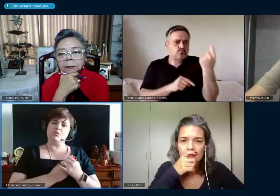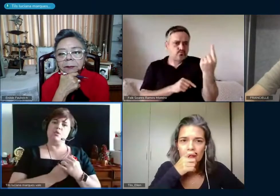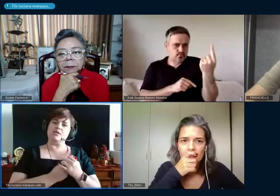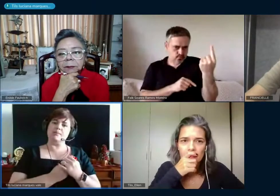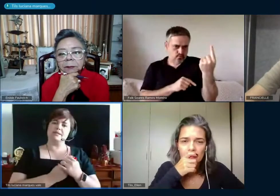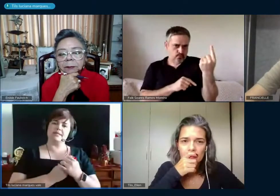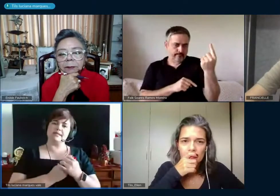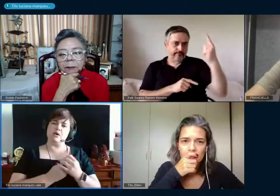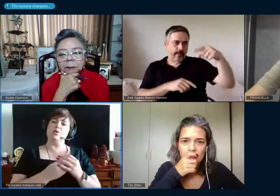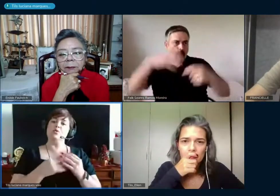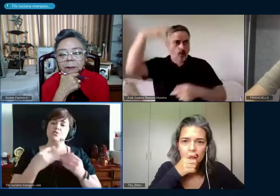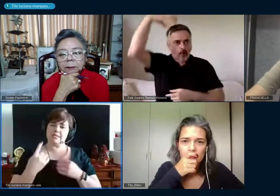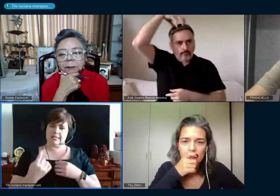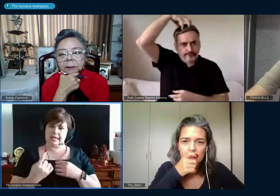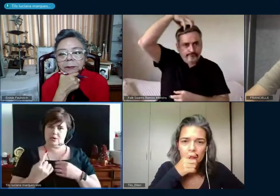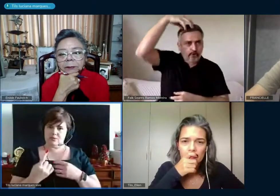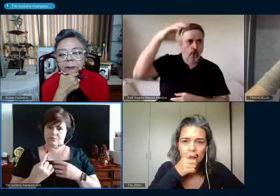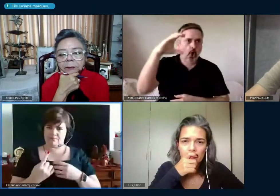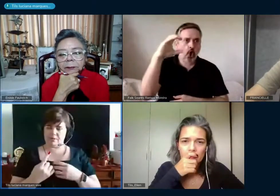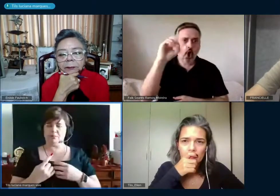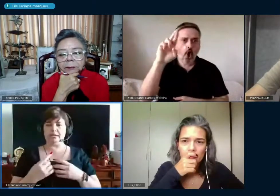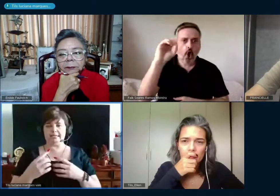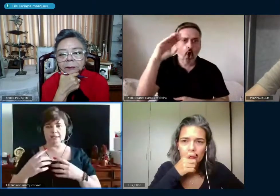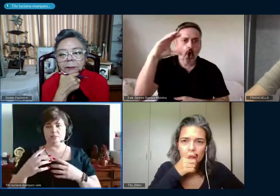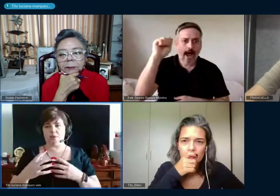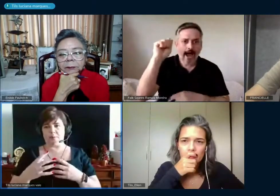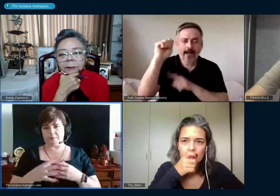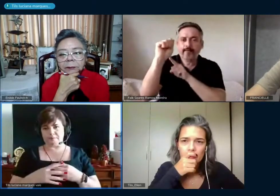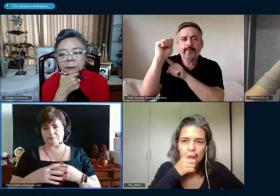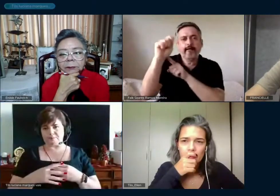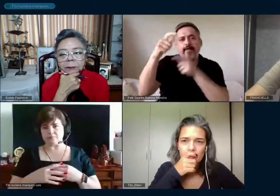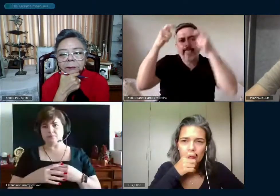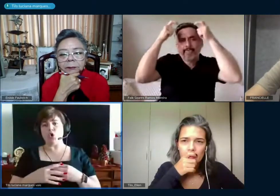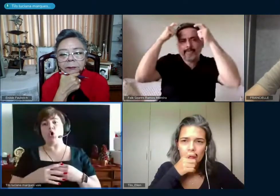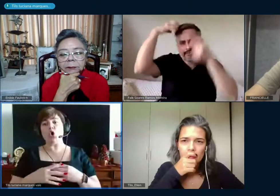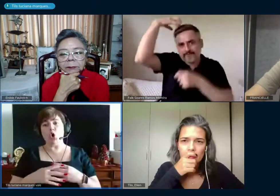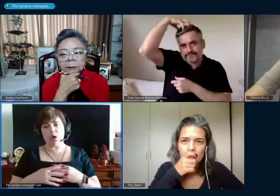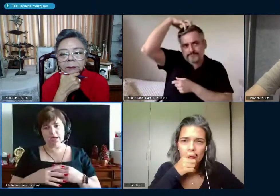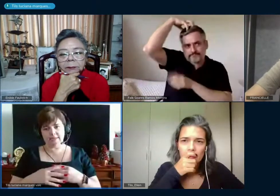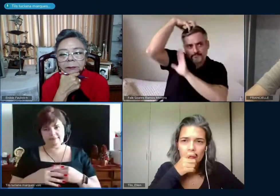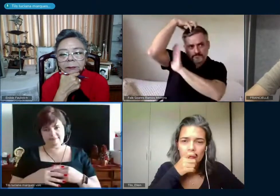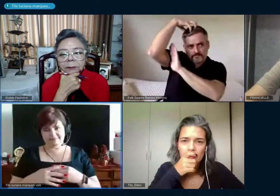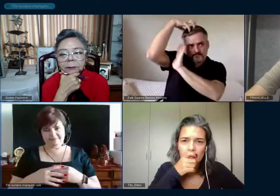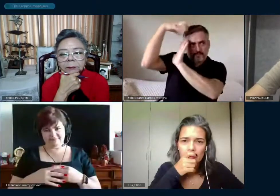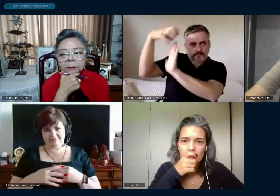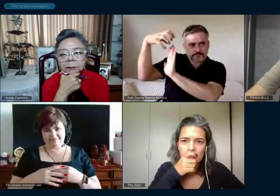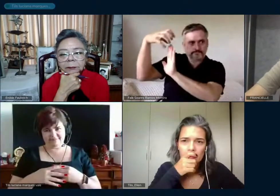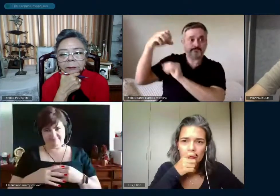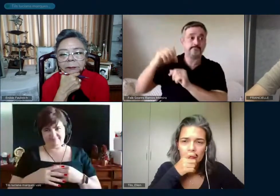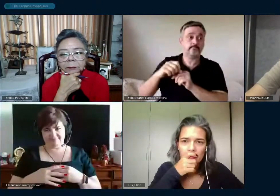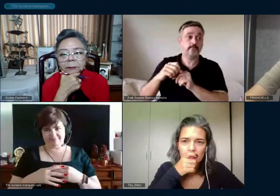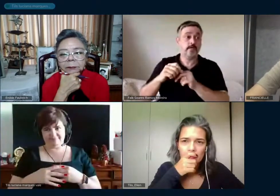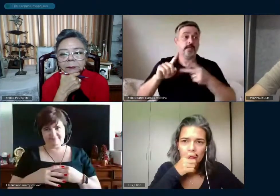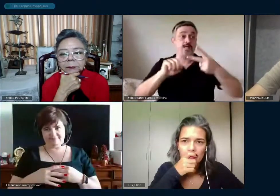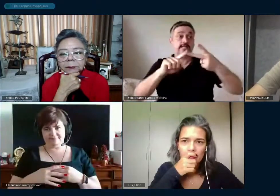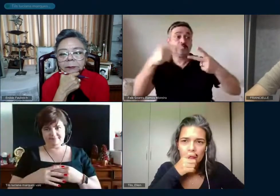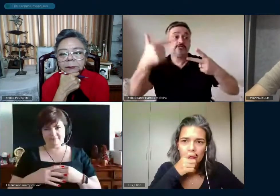entre quando apresenta um sinal, por exemplo, coroa.